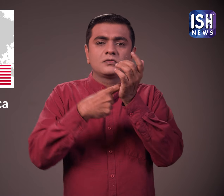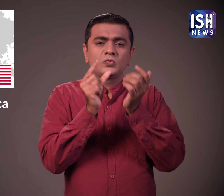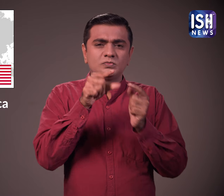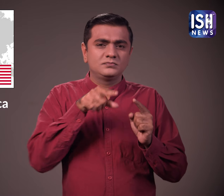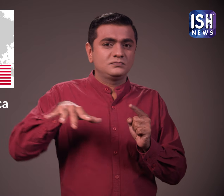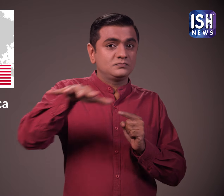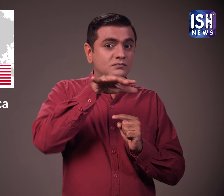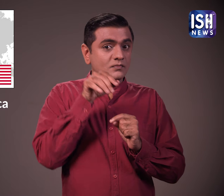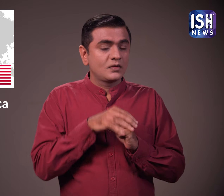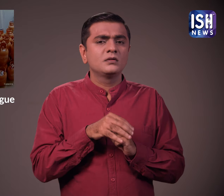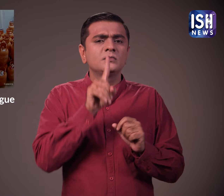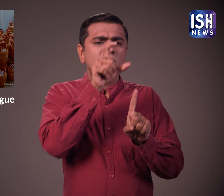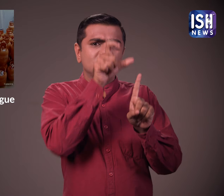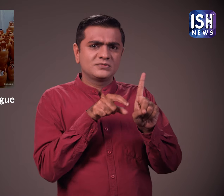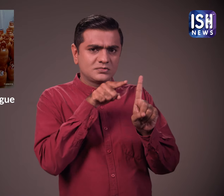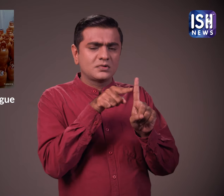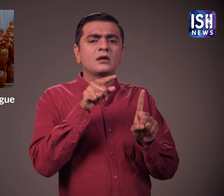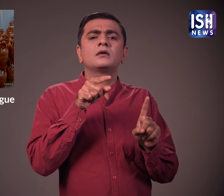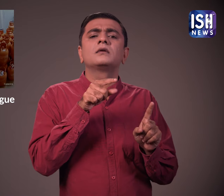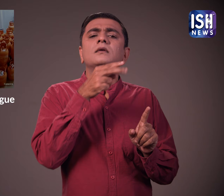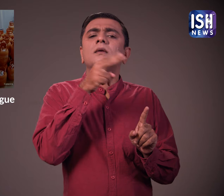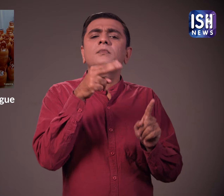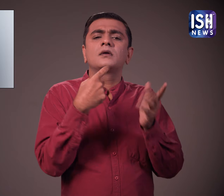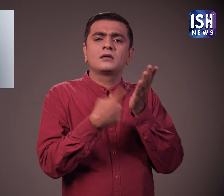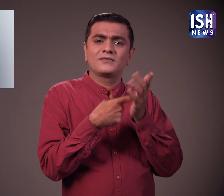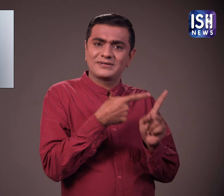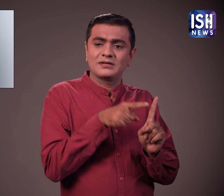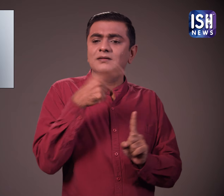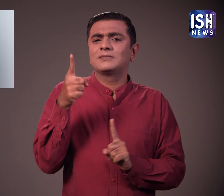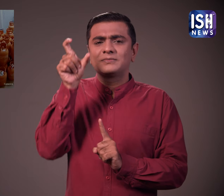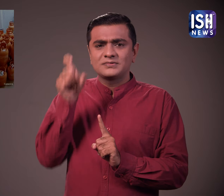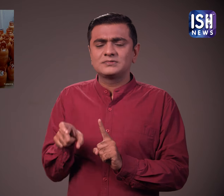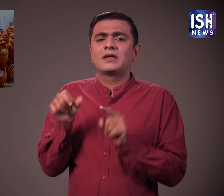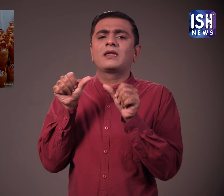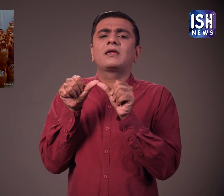विलका टॉम एरॉन और इब्राहिम लुकानो युवर काया नाम के शक्स थे